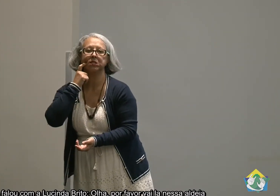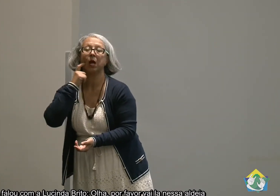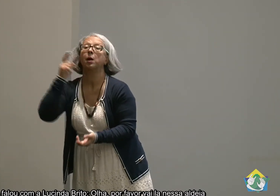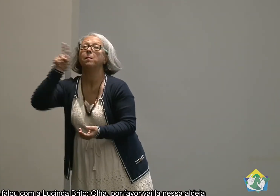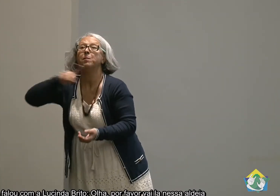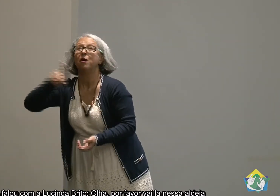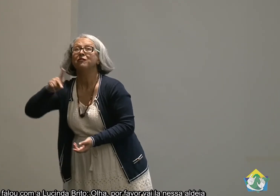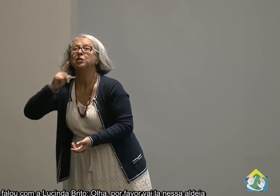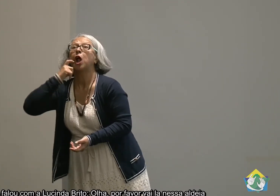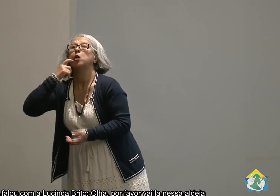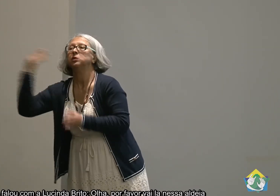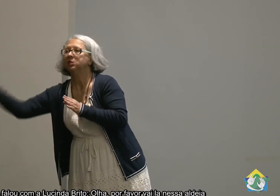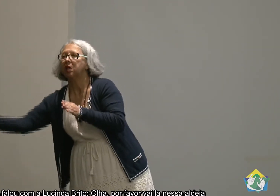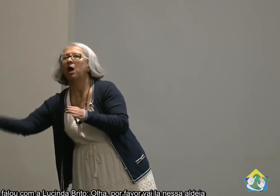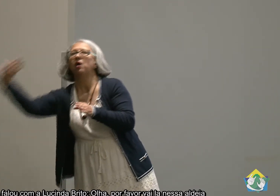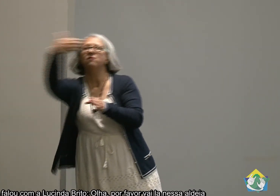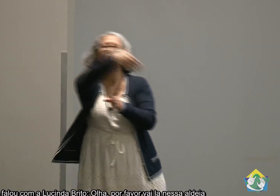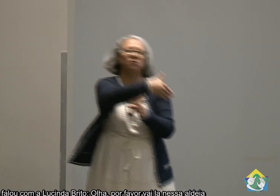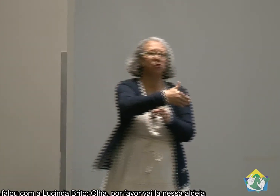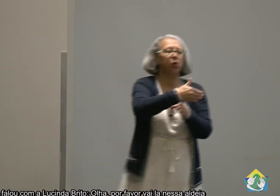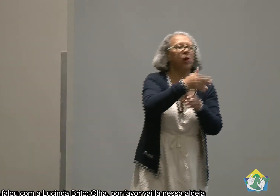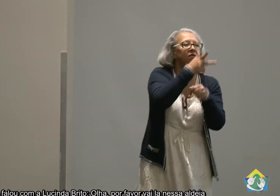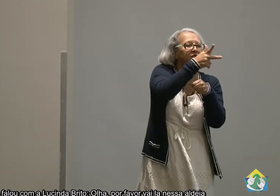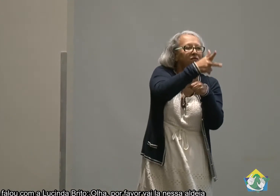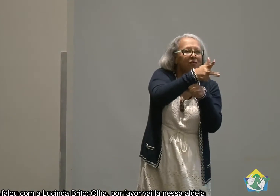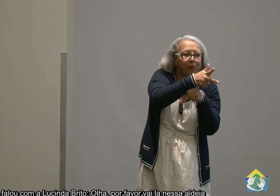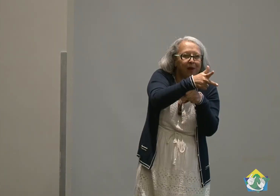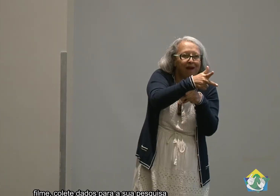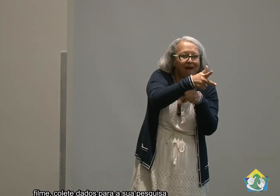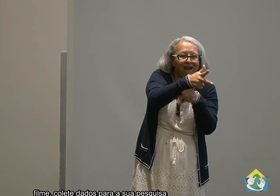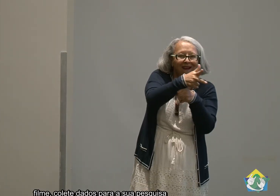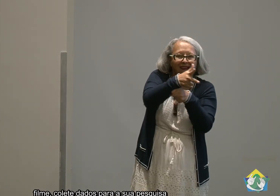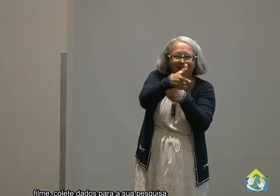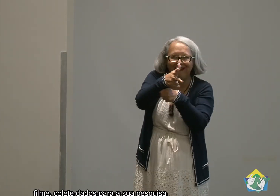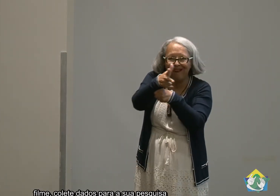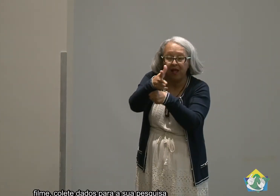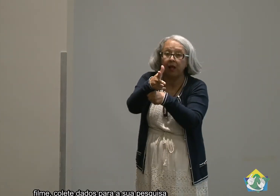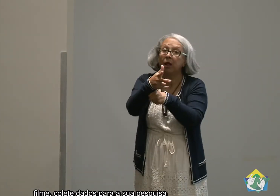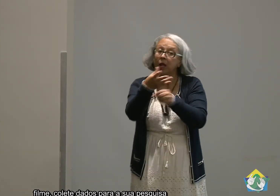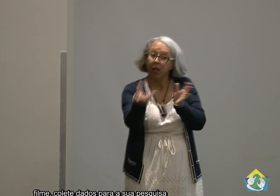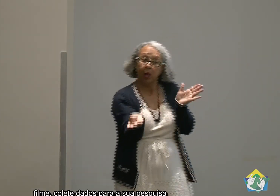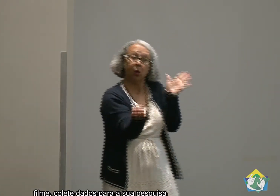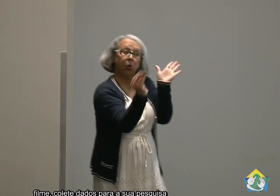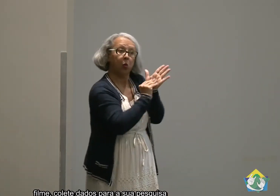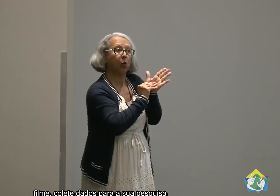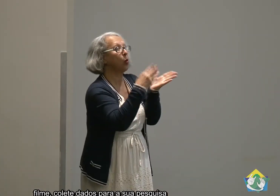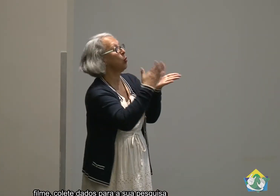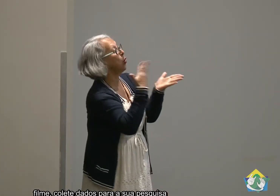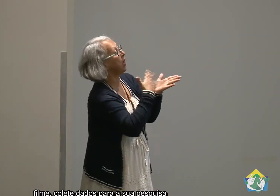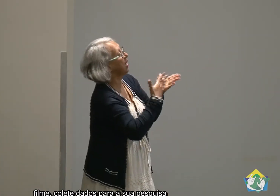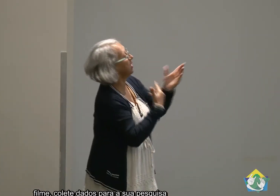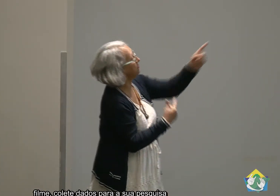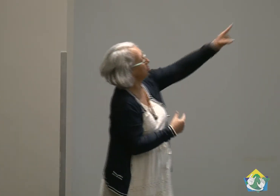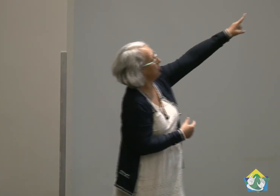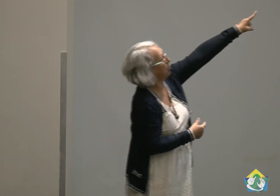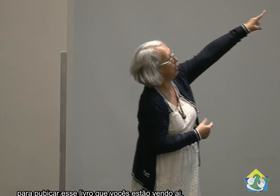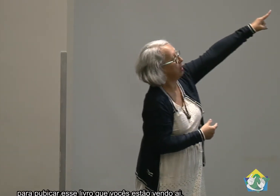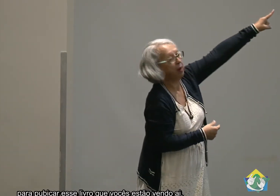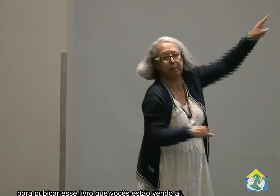e falou com a Lucinda Brito: olha, por favor, vá lá nessa aldeia, filme, colete dados para a sua pesquisa, para publicar